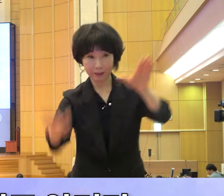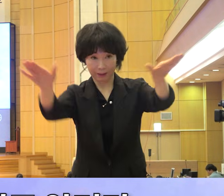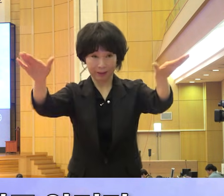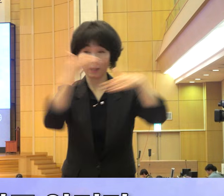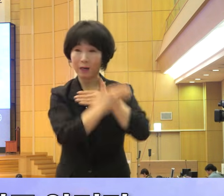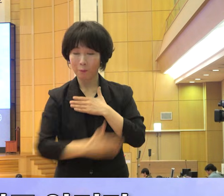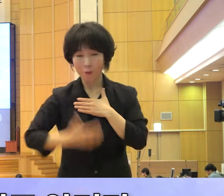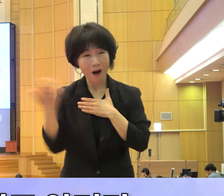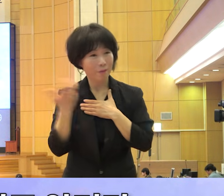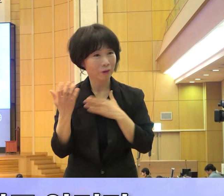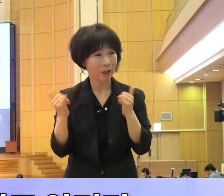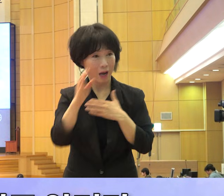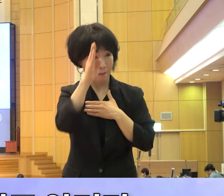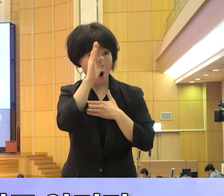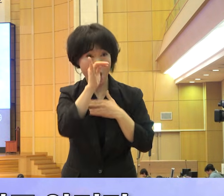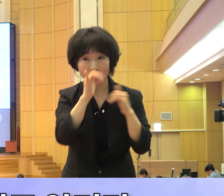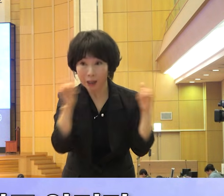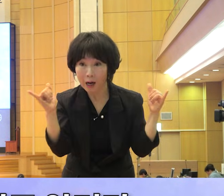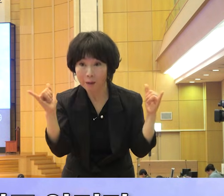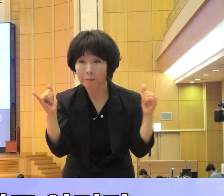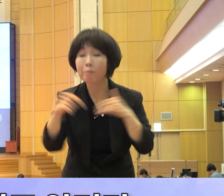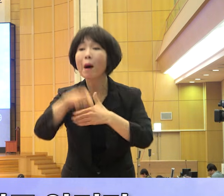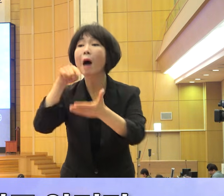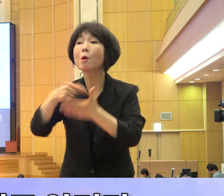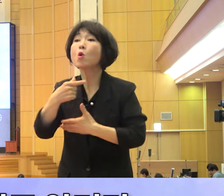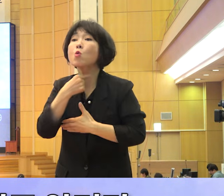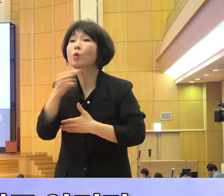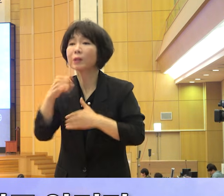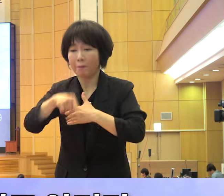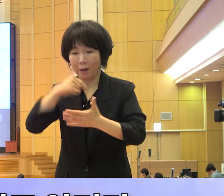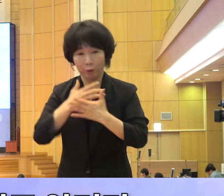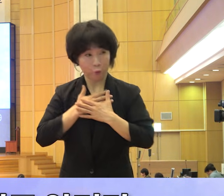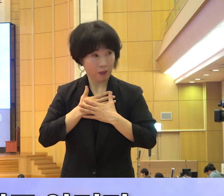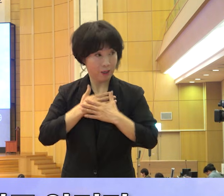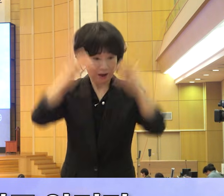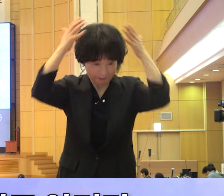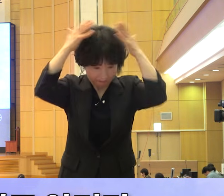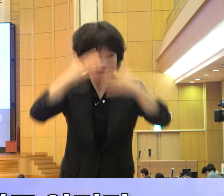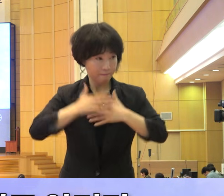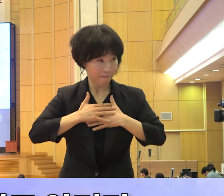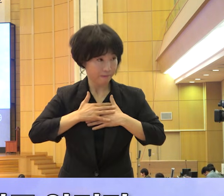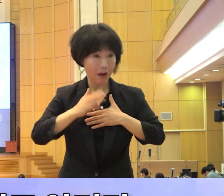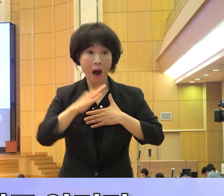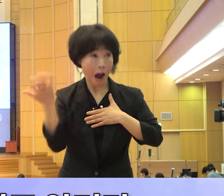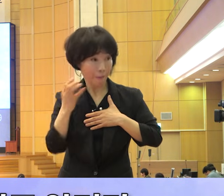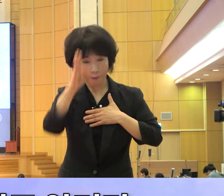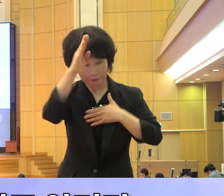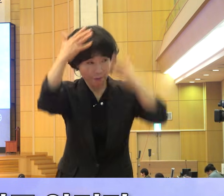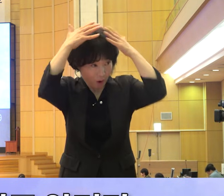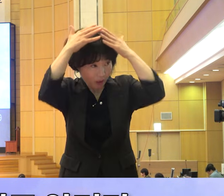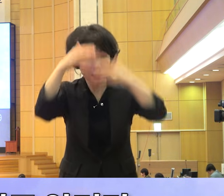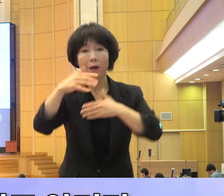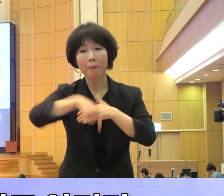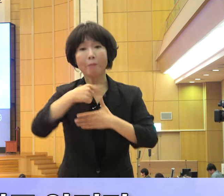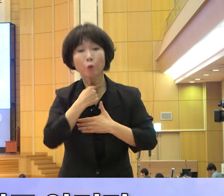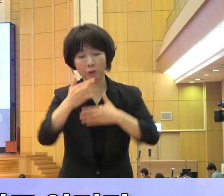아프신 아픈 자리에 소원인 자는 마음에 가슴에 손 드세요. 하나님